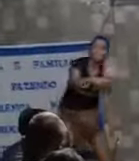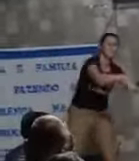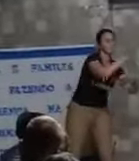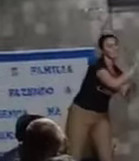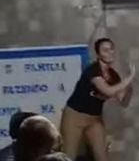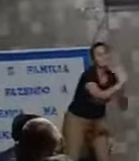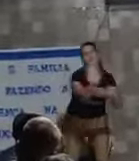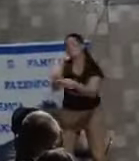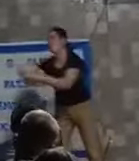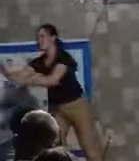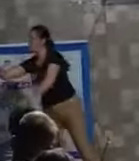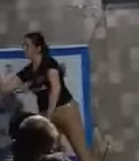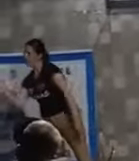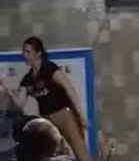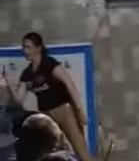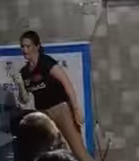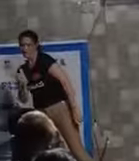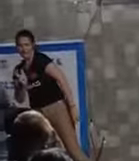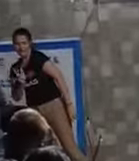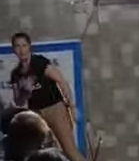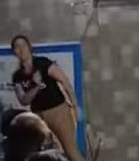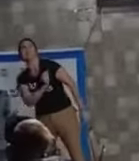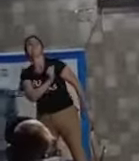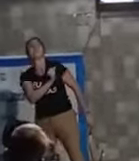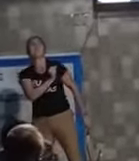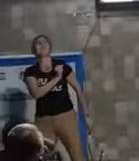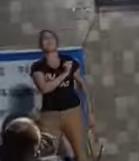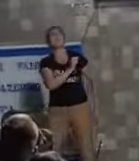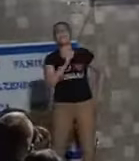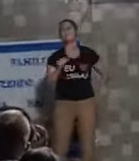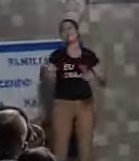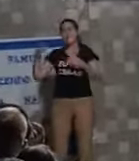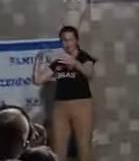Siga a luz que há